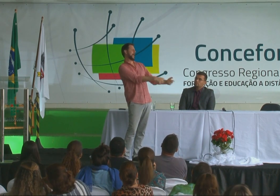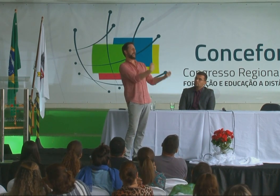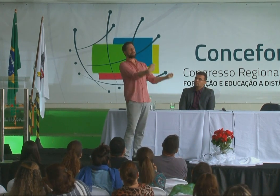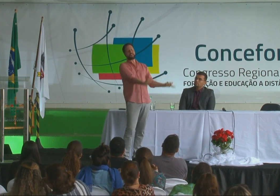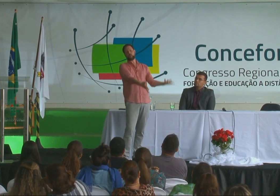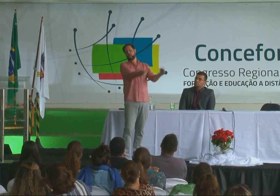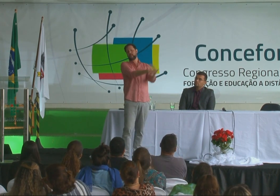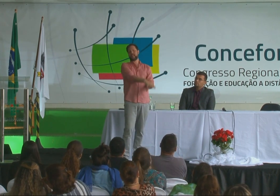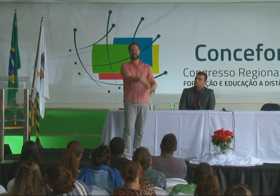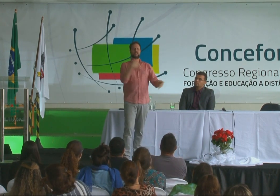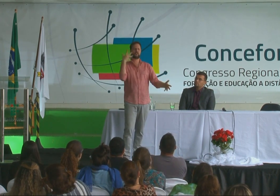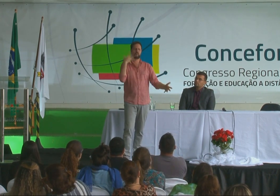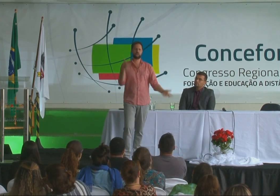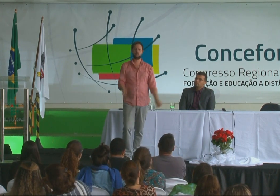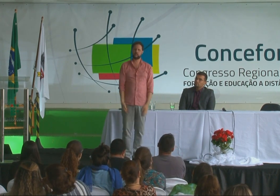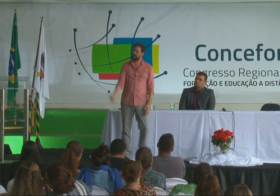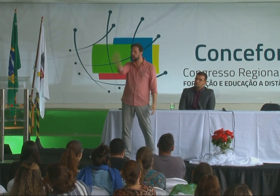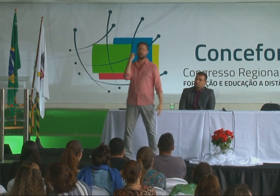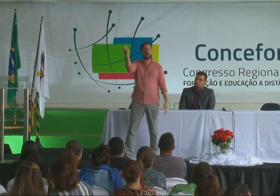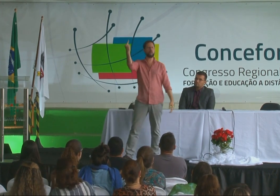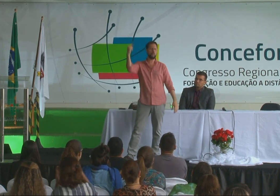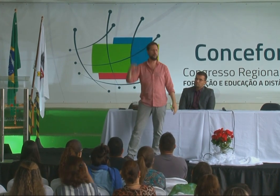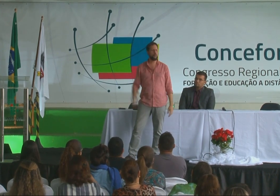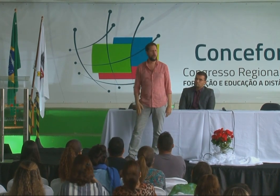consertar, não está certo. Tem que incluir. Mas esse discurso, ah, é o nosso.